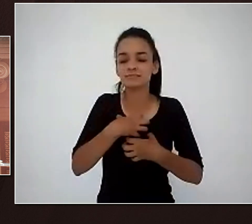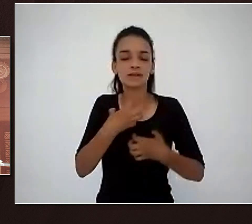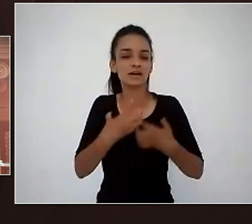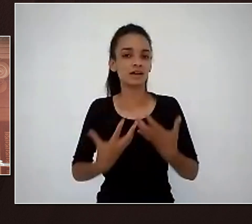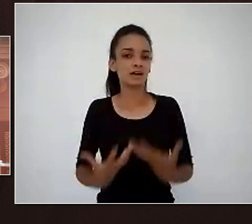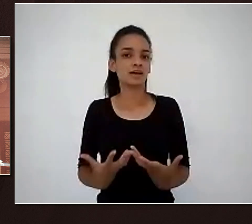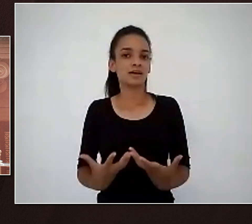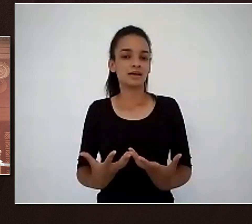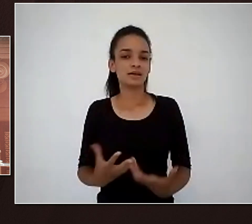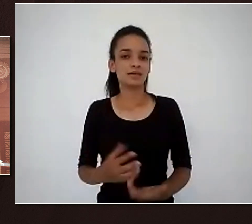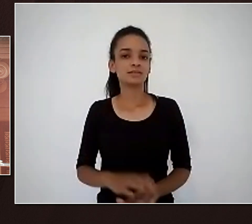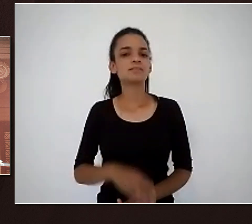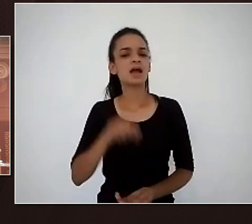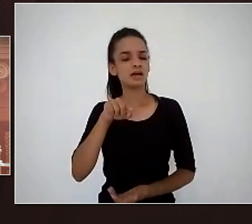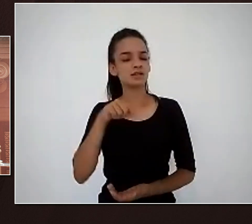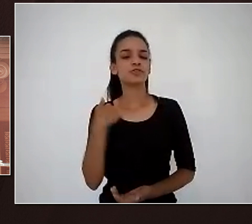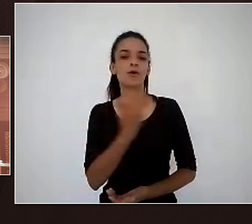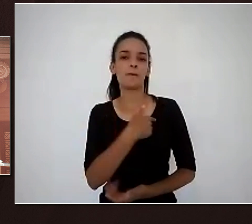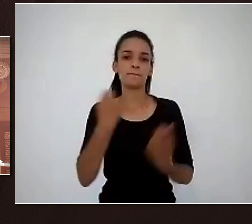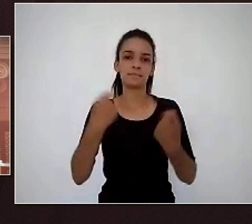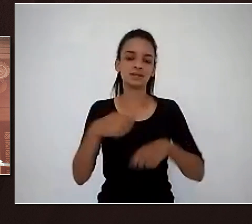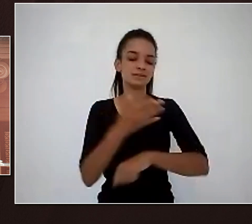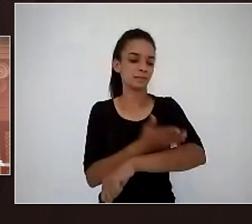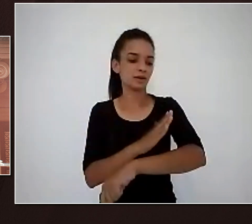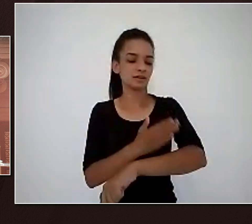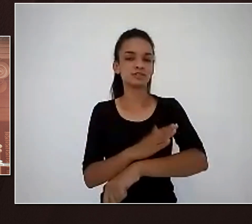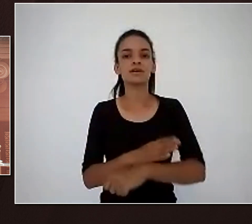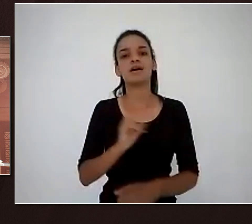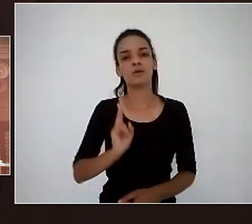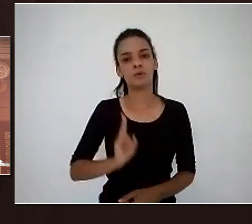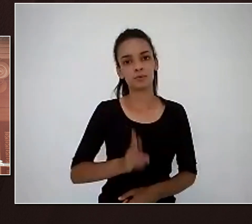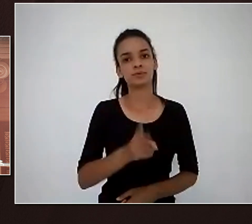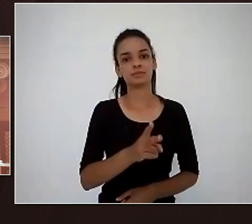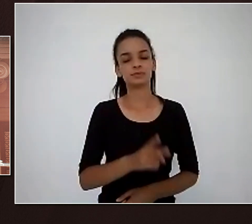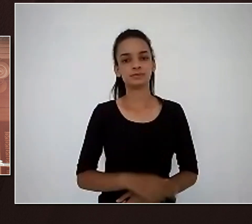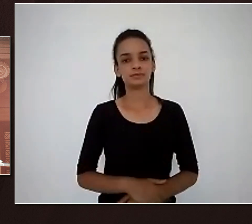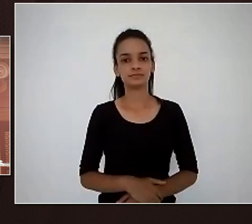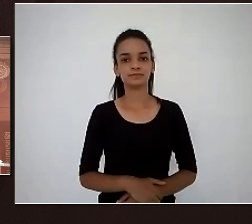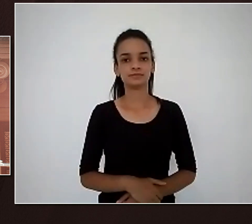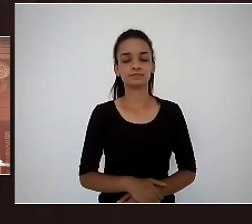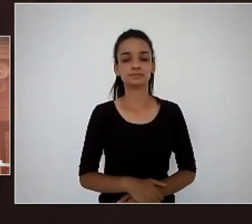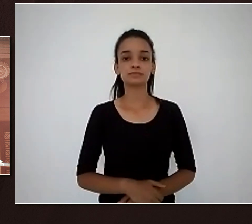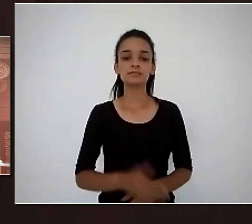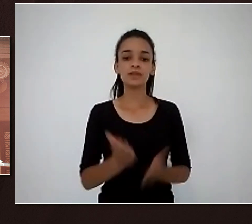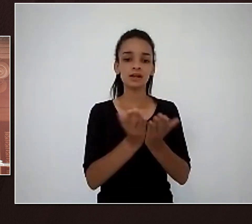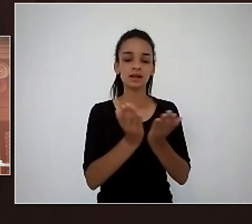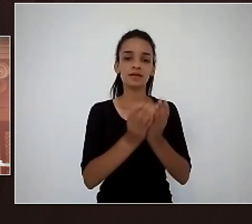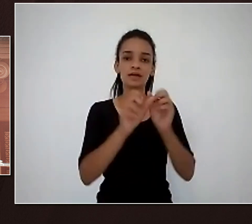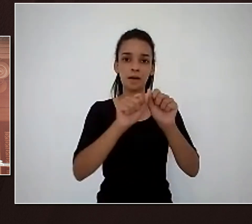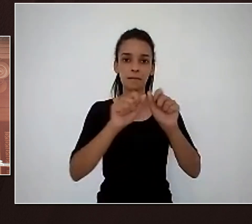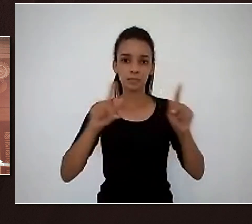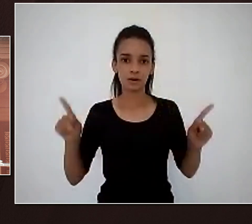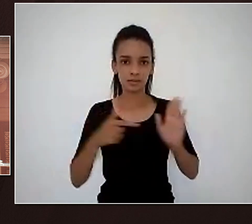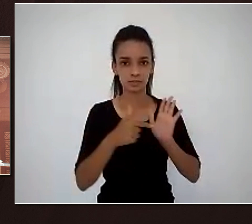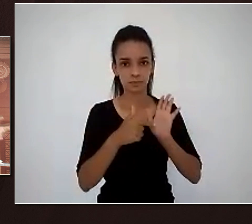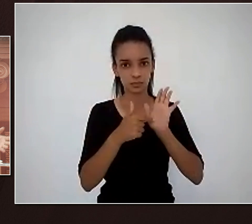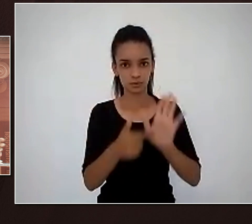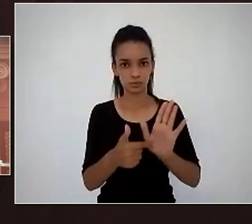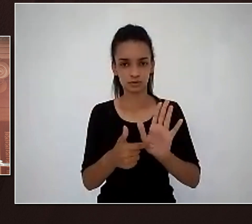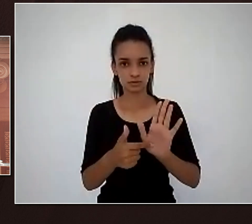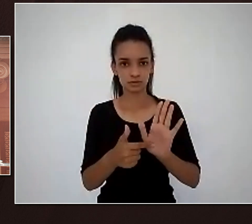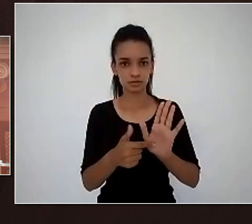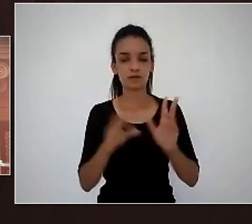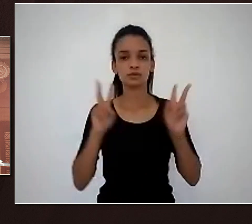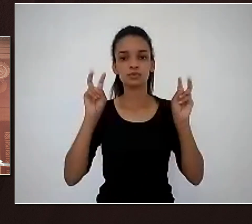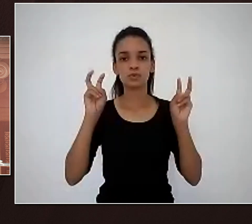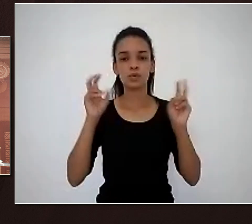Então, o livro de Apocalipse contém a palavra de Deus que revela a Jesus Cristo, já falei sobre isso, e também o